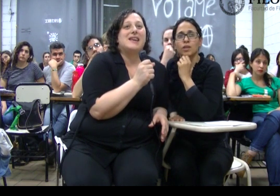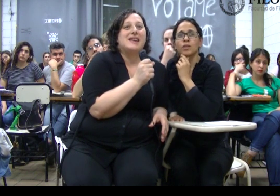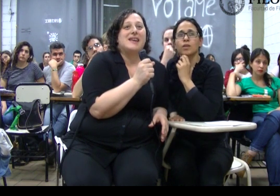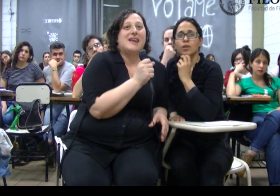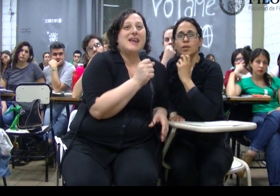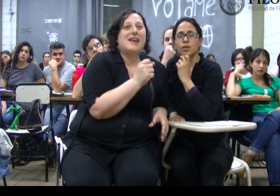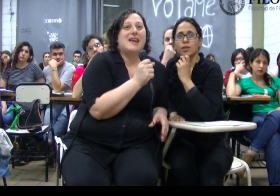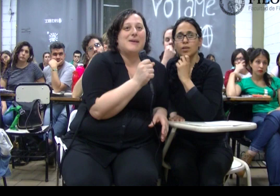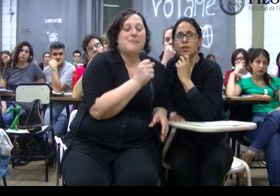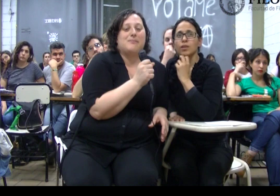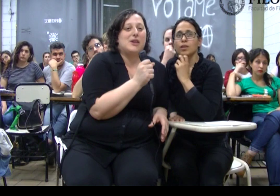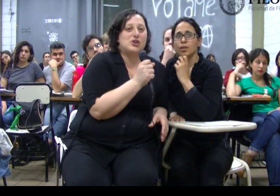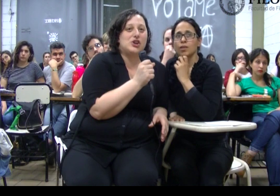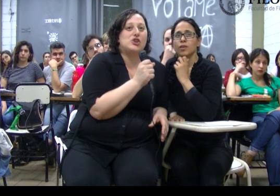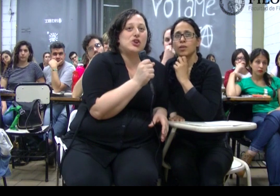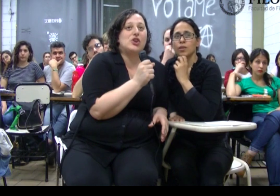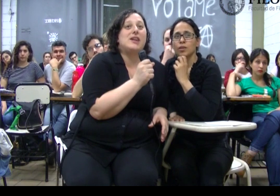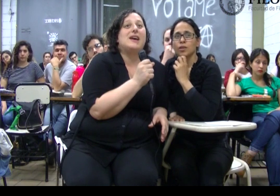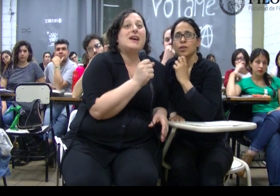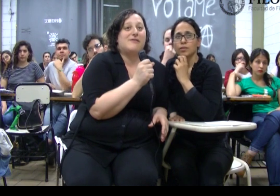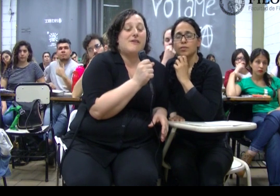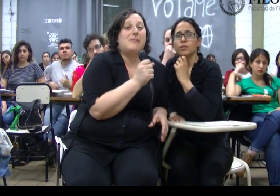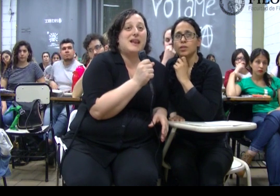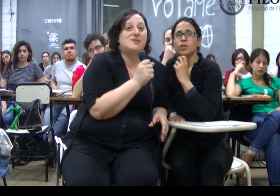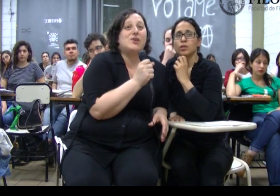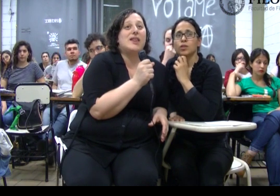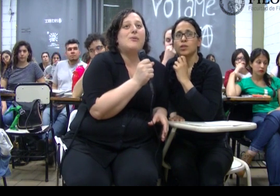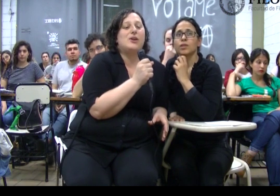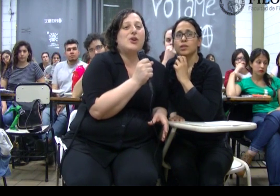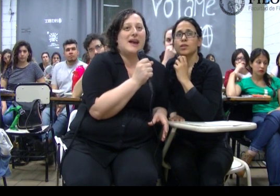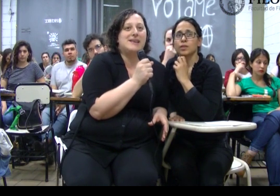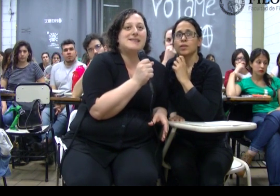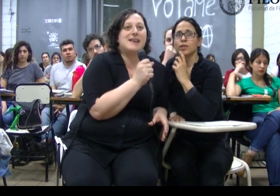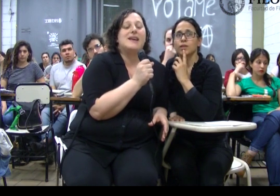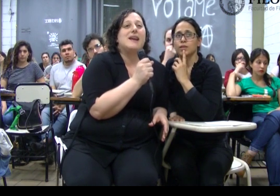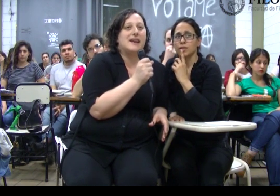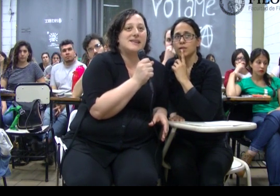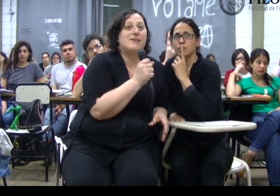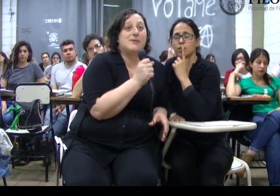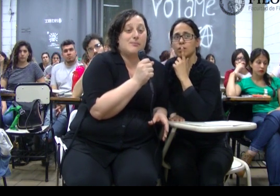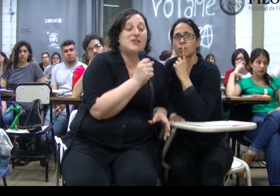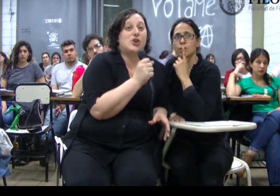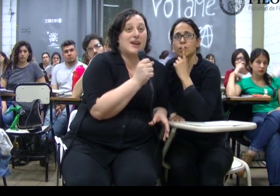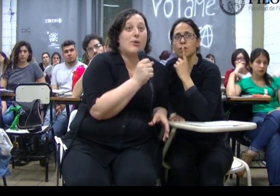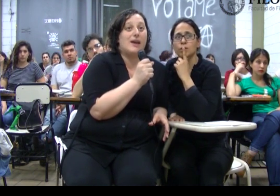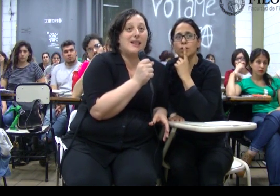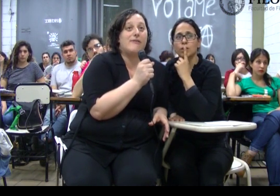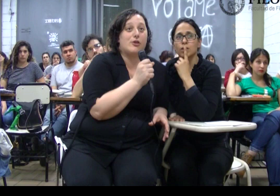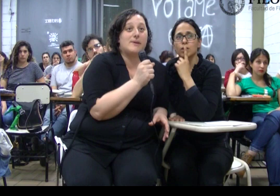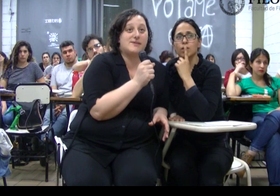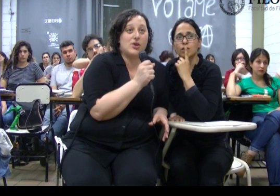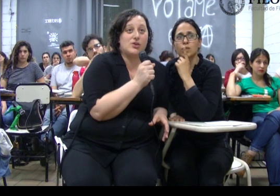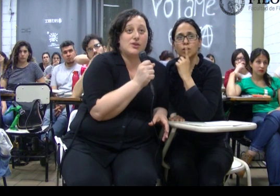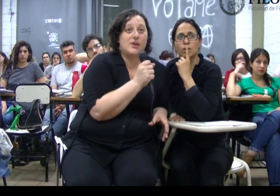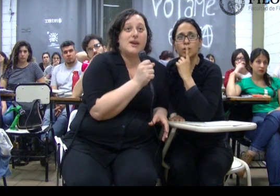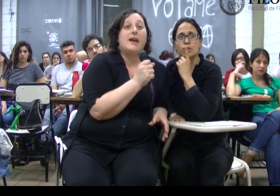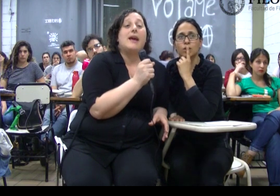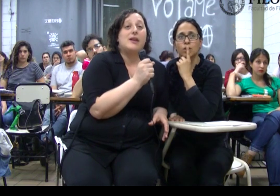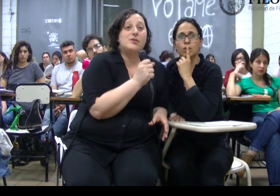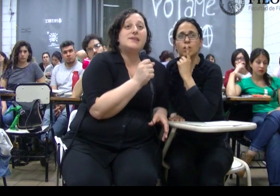que los chicos sordos tengan familias sordas, bueno, ahí sí reciben mayor caudal de